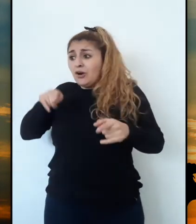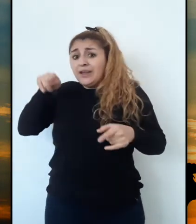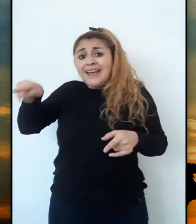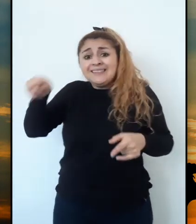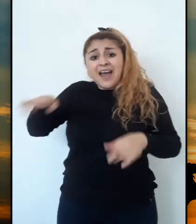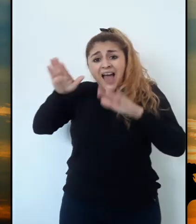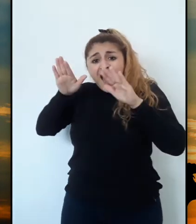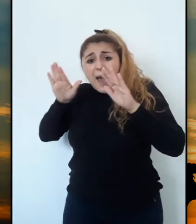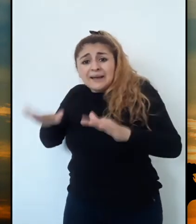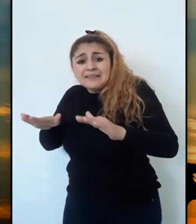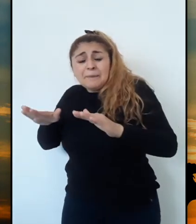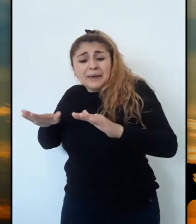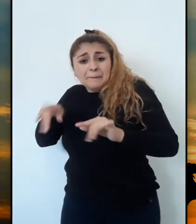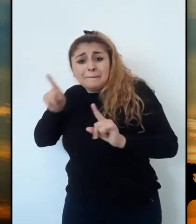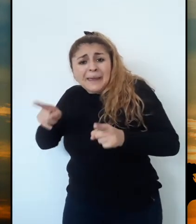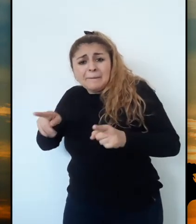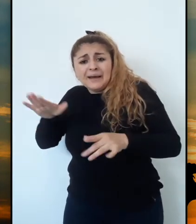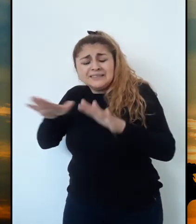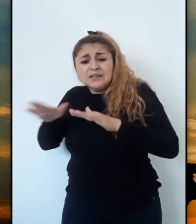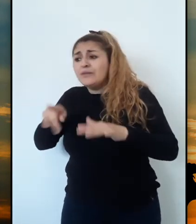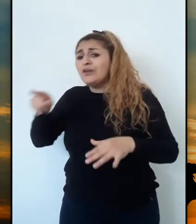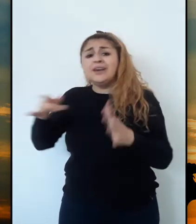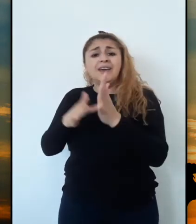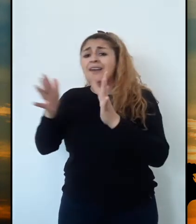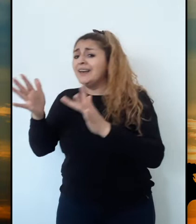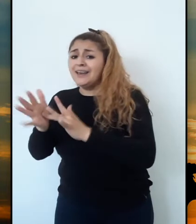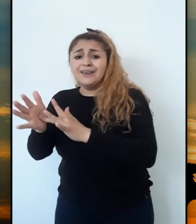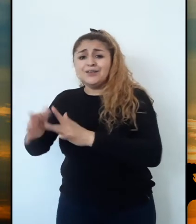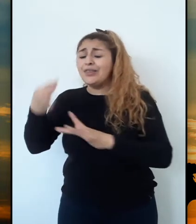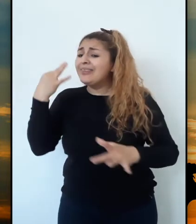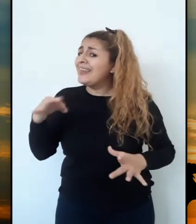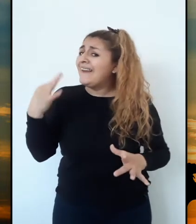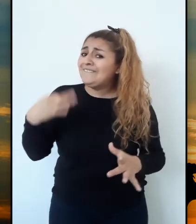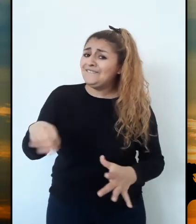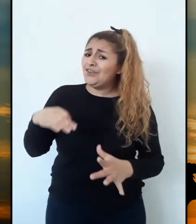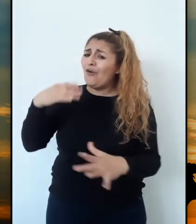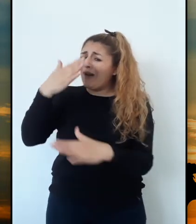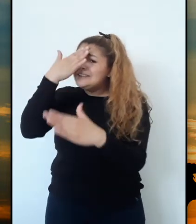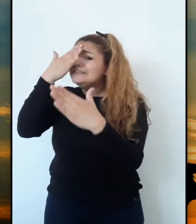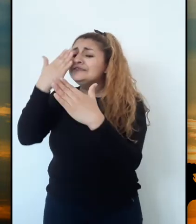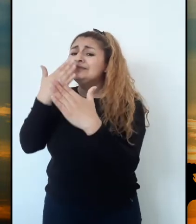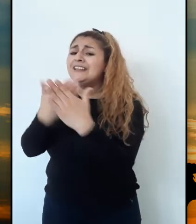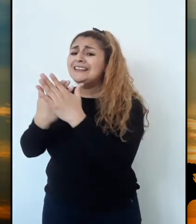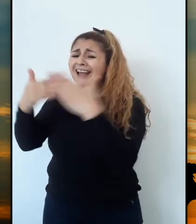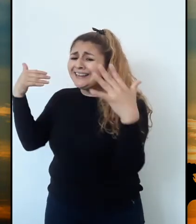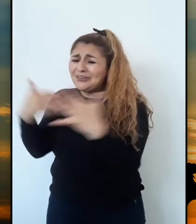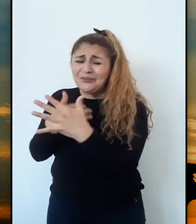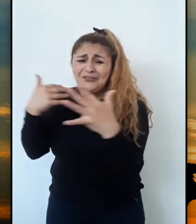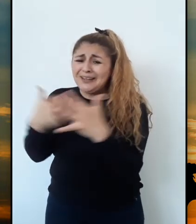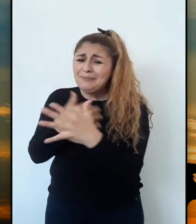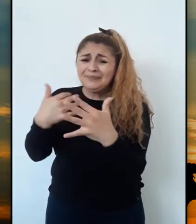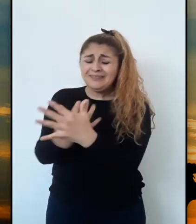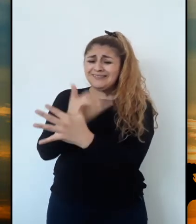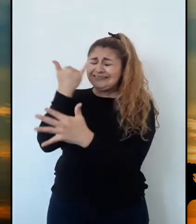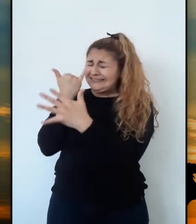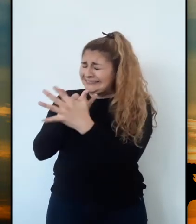reverente. Nous comprenons combien il était difficile d'accomplir cet acte. Entendemos cuán difícil